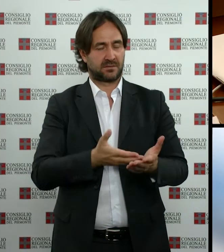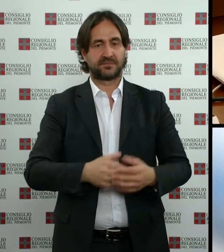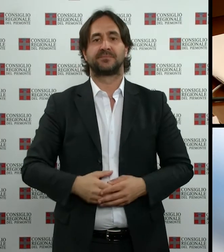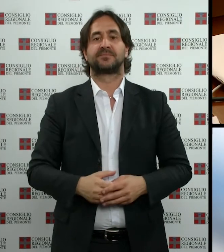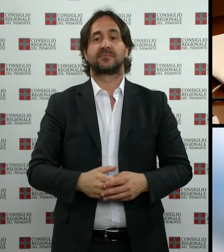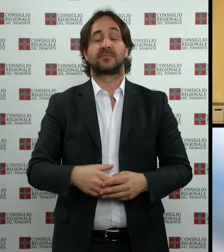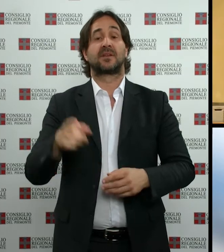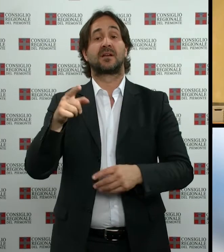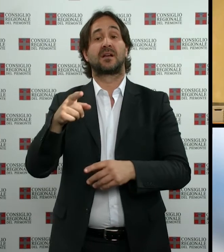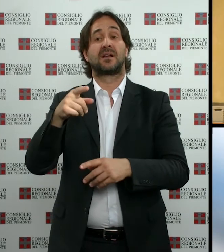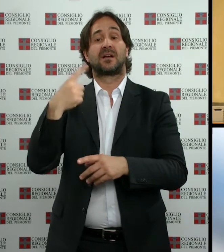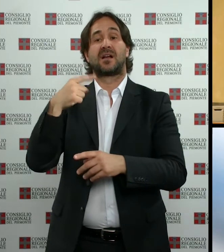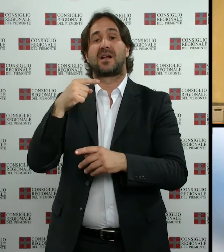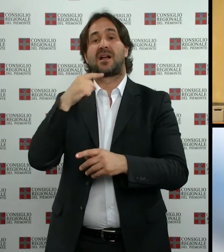Relazione del garante dei detenuti.